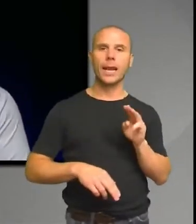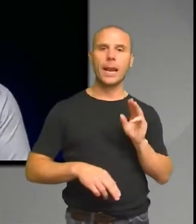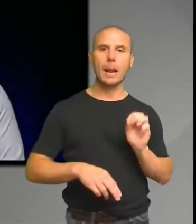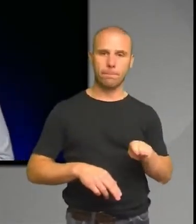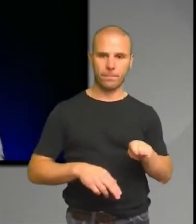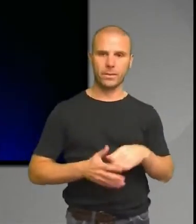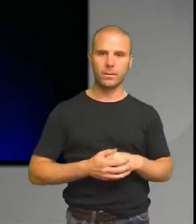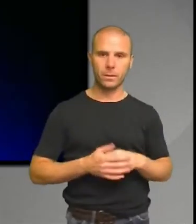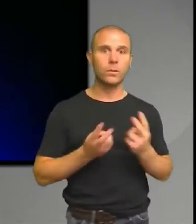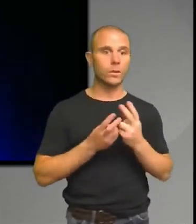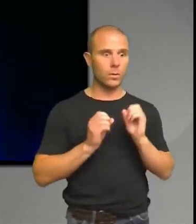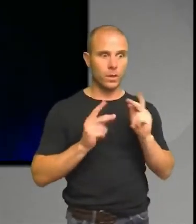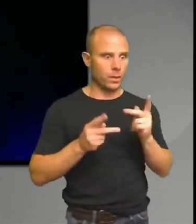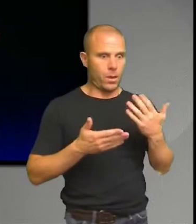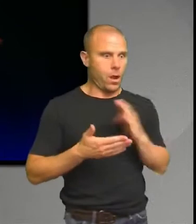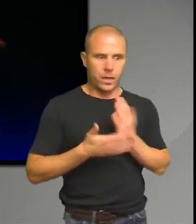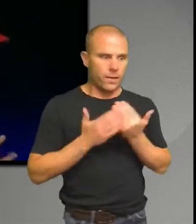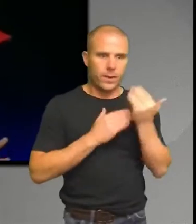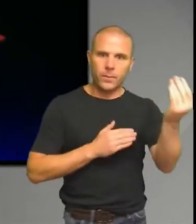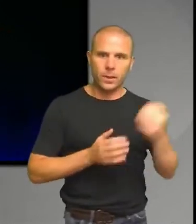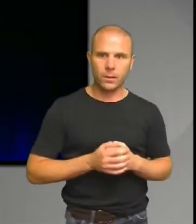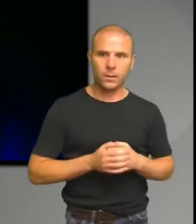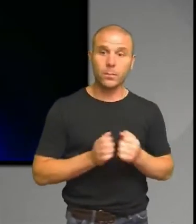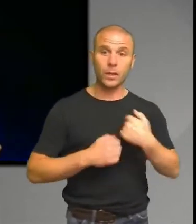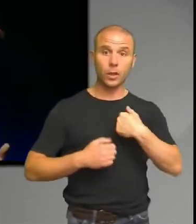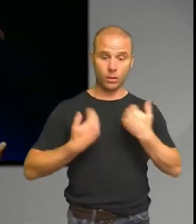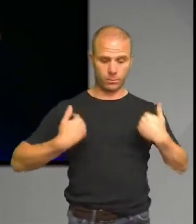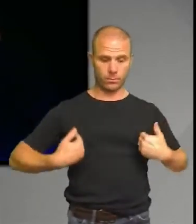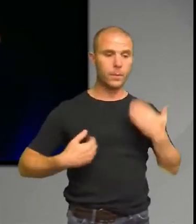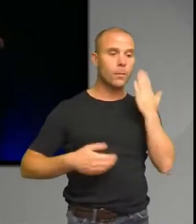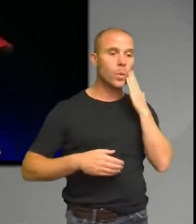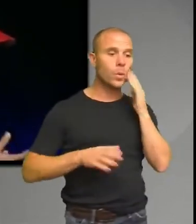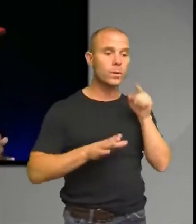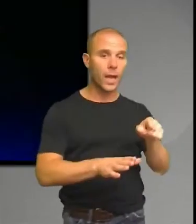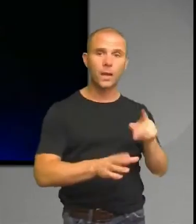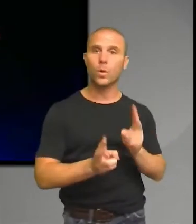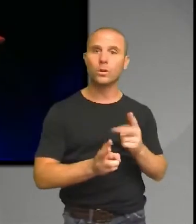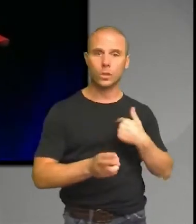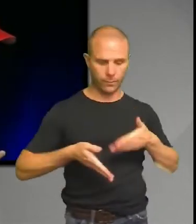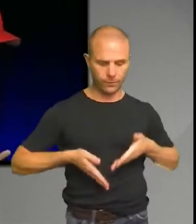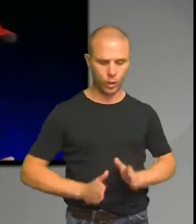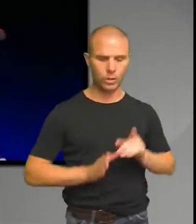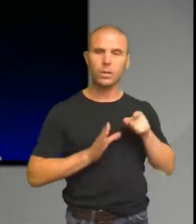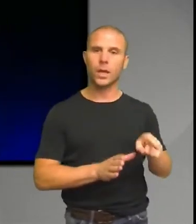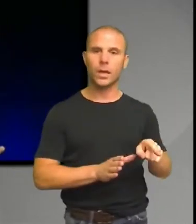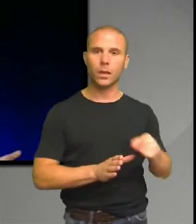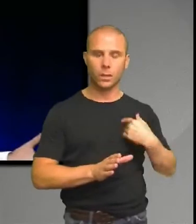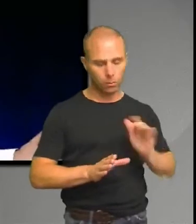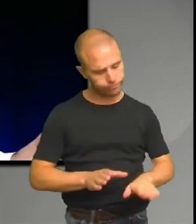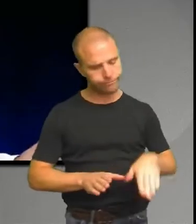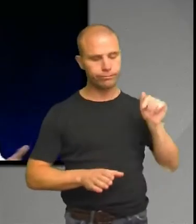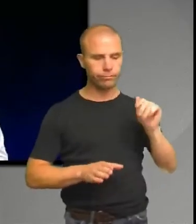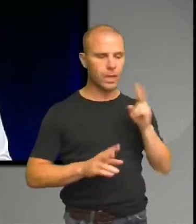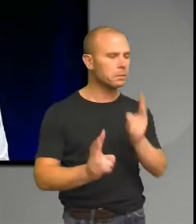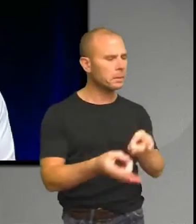okej. Men jag bodde också på Dalhem. Och jag är född där. Och uppväxt där, precis som